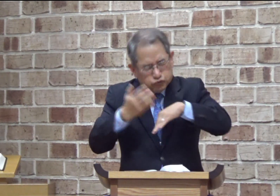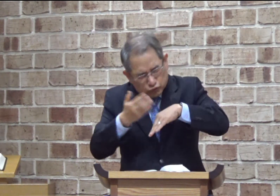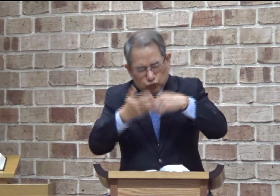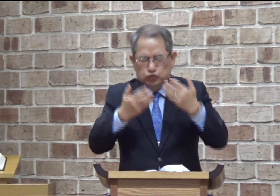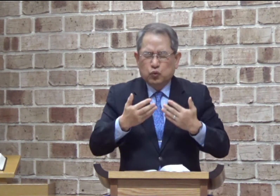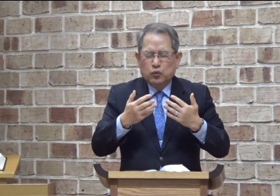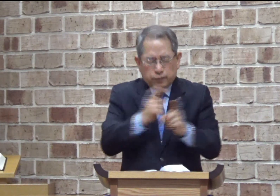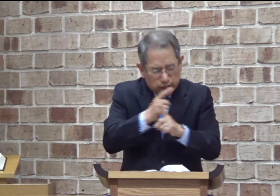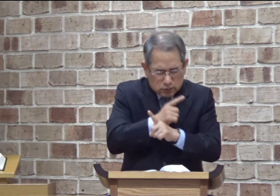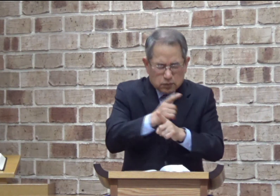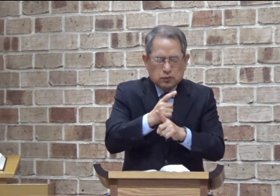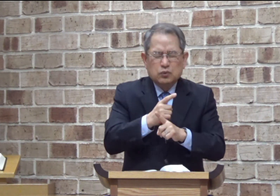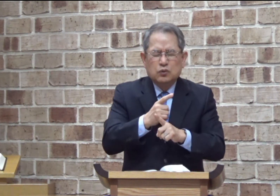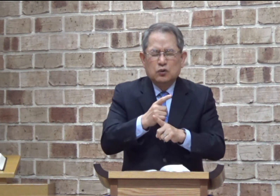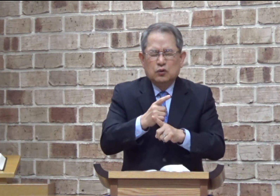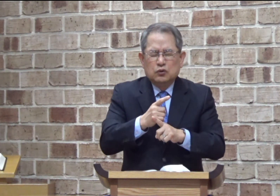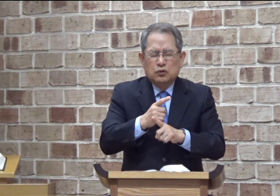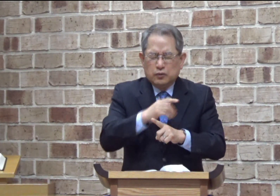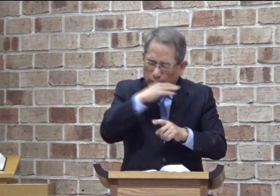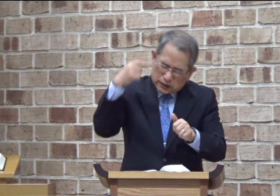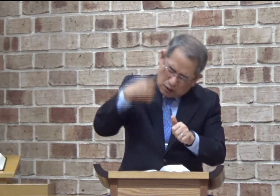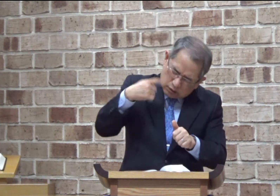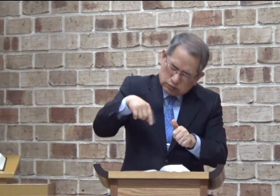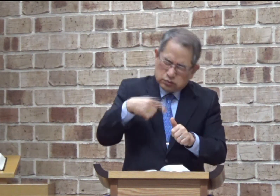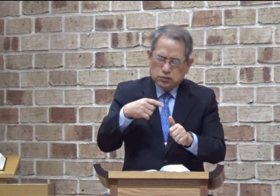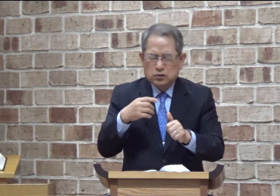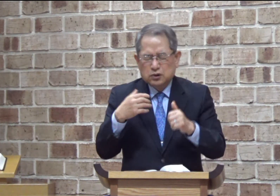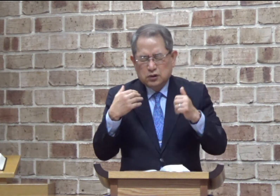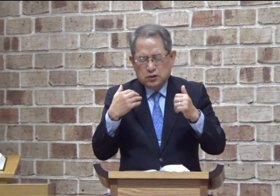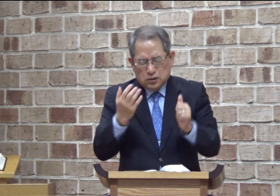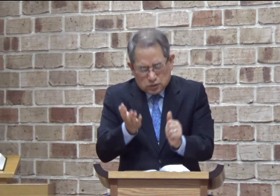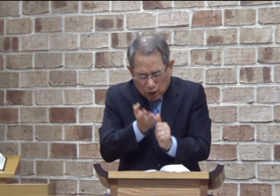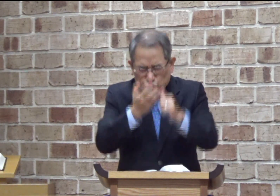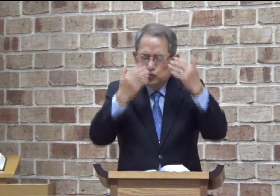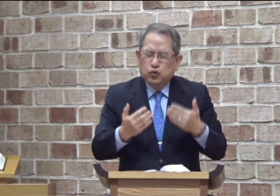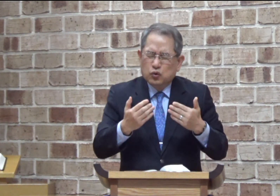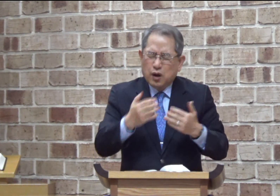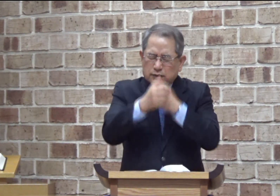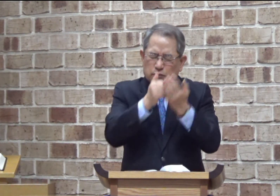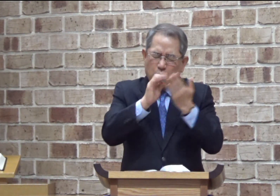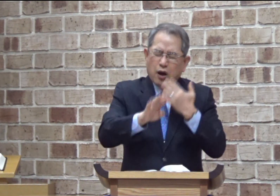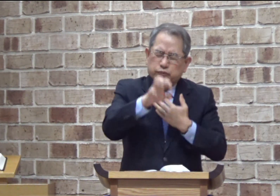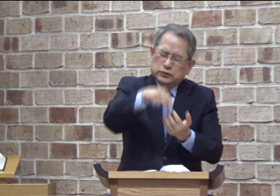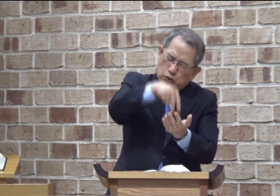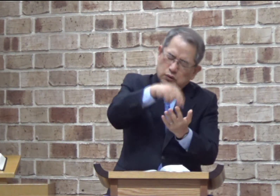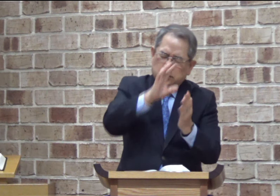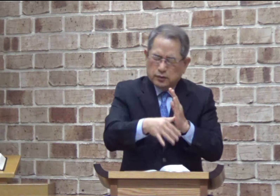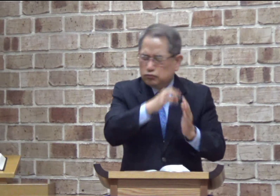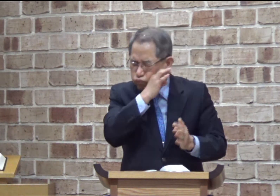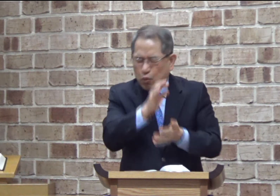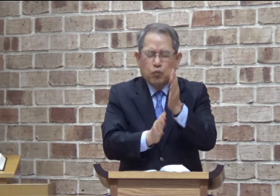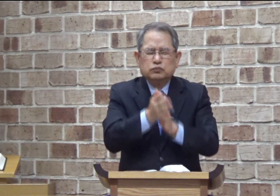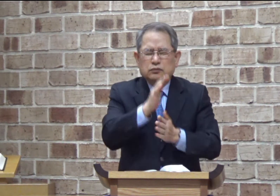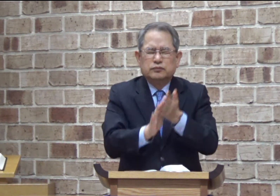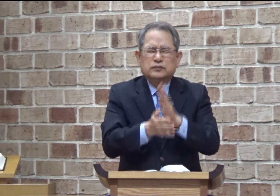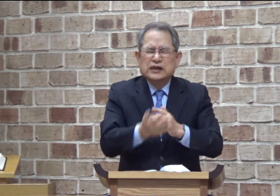우리가 되어서 하나님 앞에 거듭나 변화되는 사람으로 천국 백성으로 날마다 훈련받고